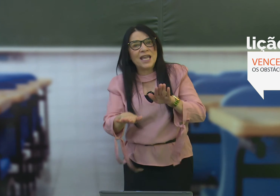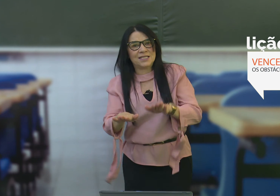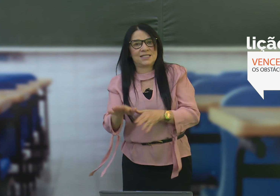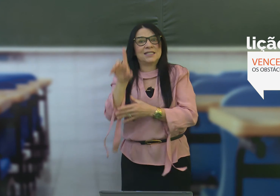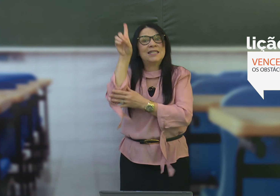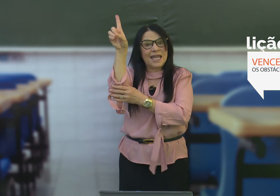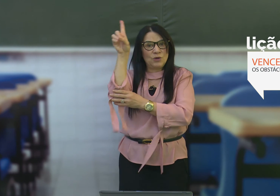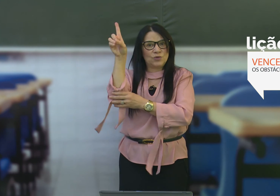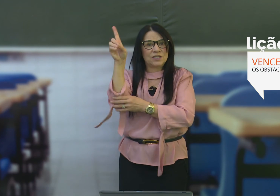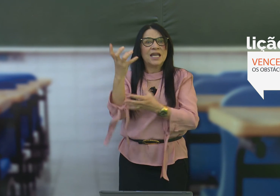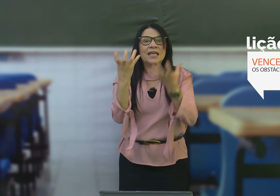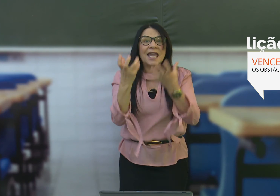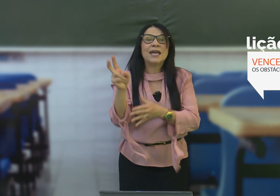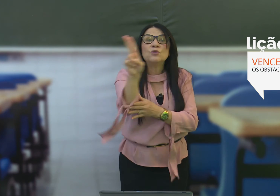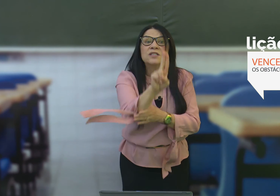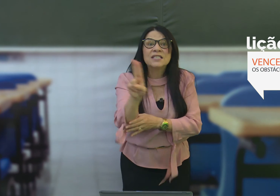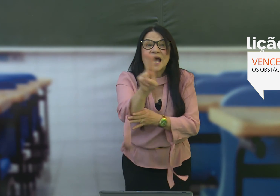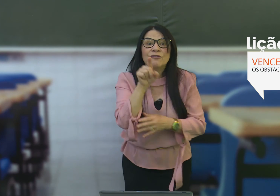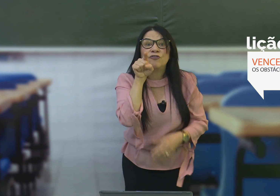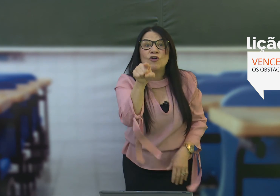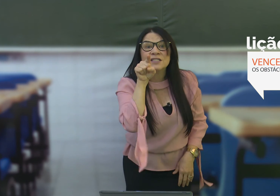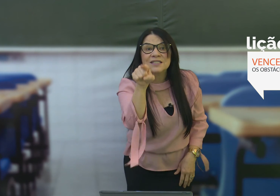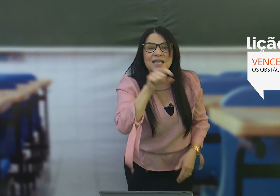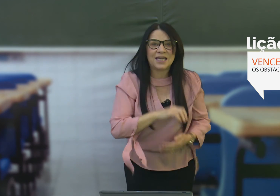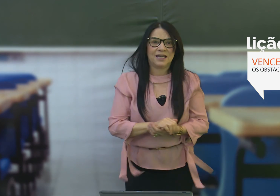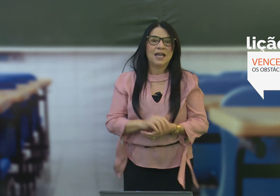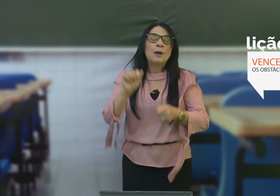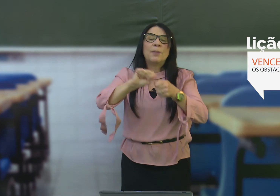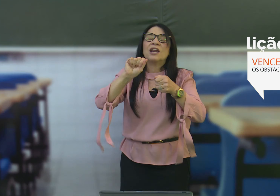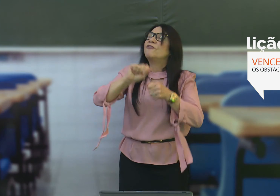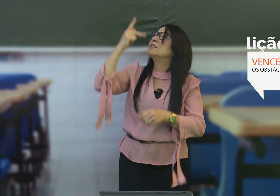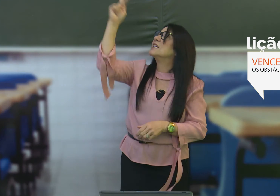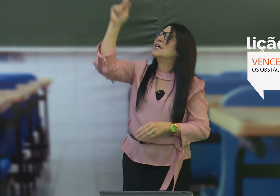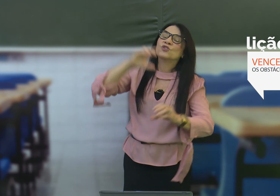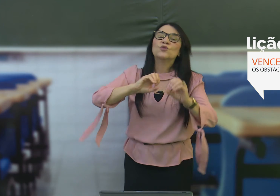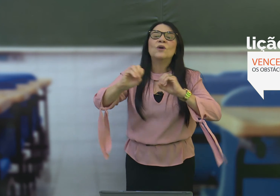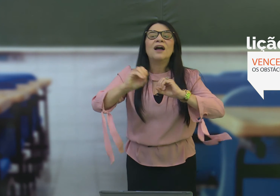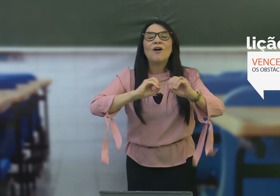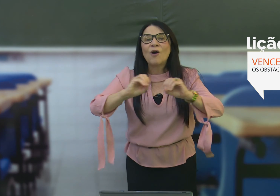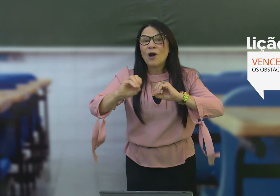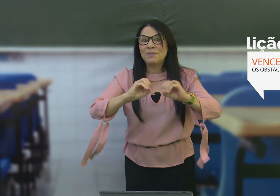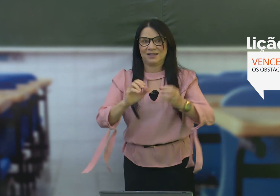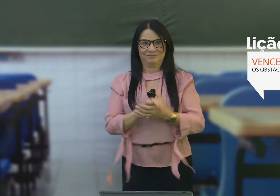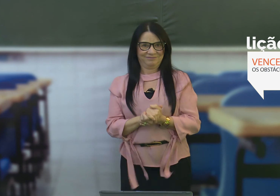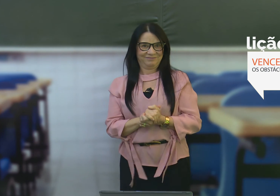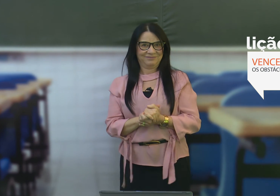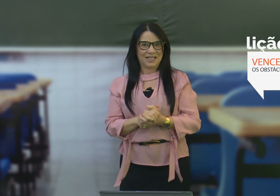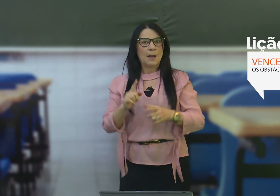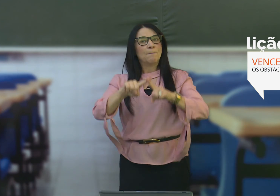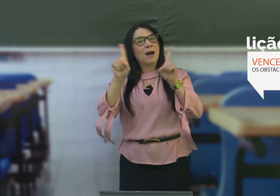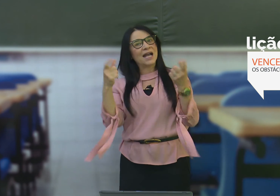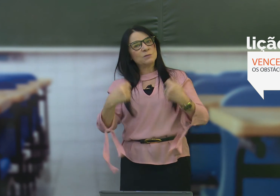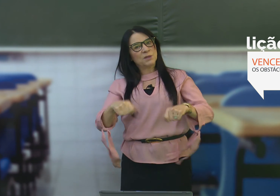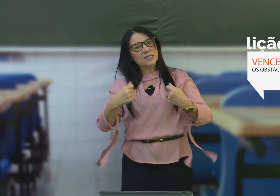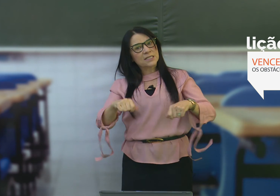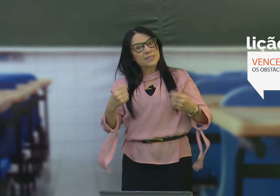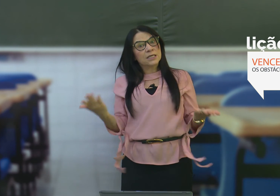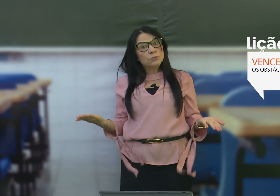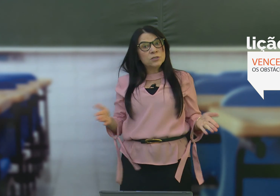Talvez Deus quer usar você para fazer a sua obra, mas precisamos